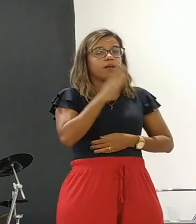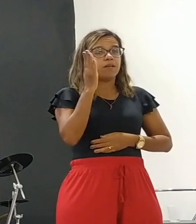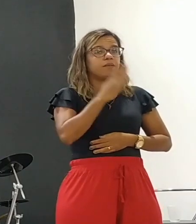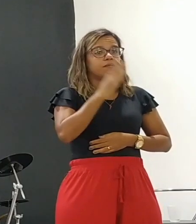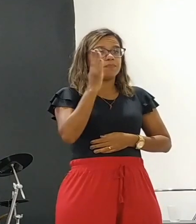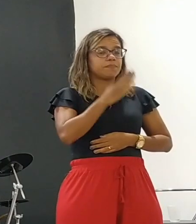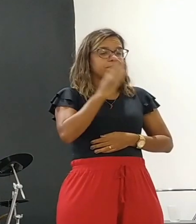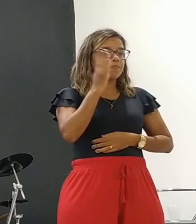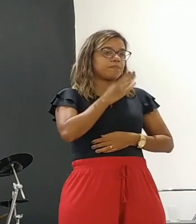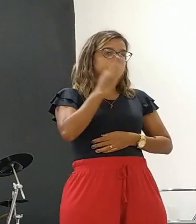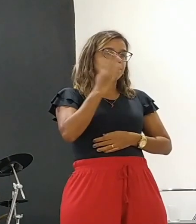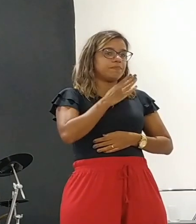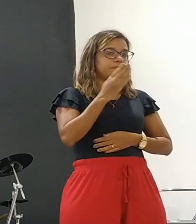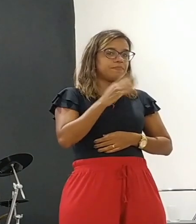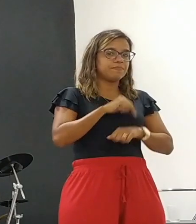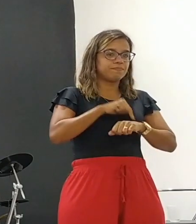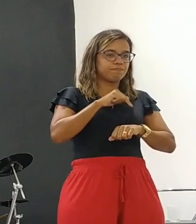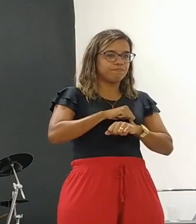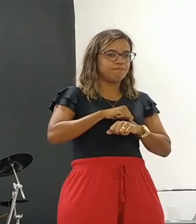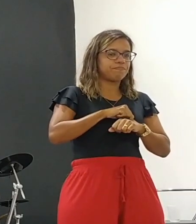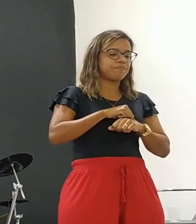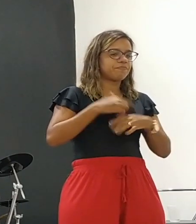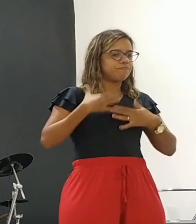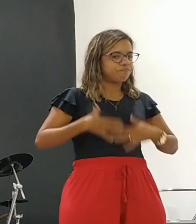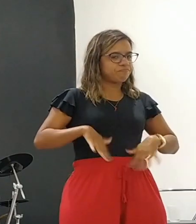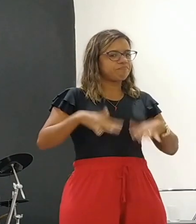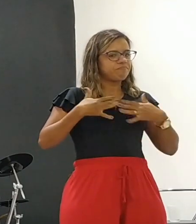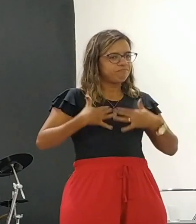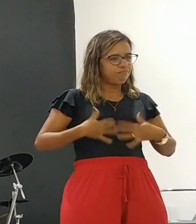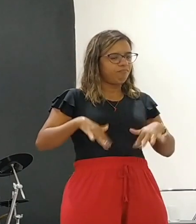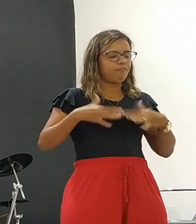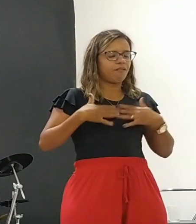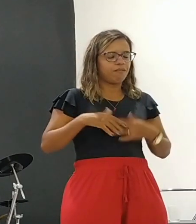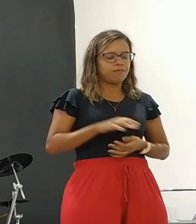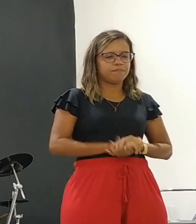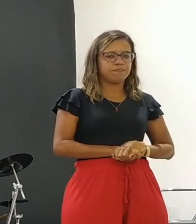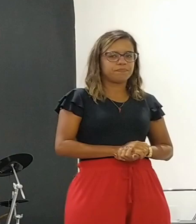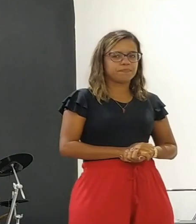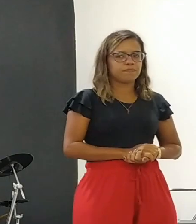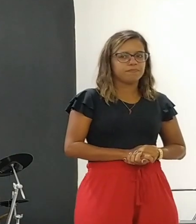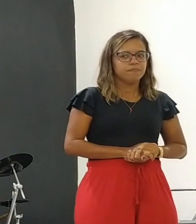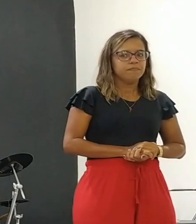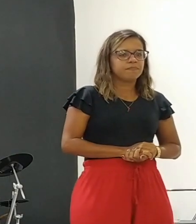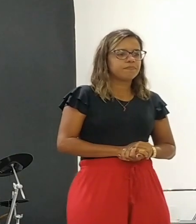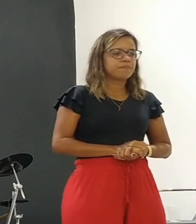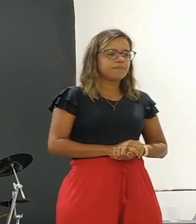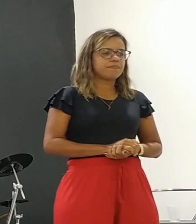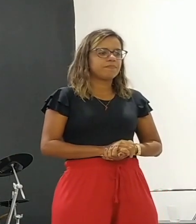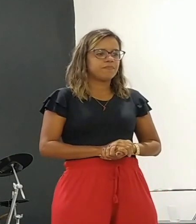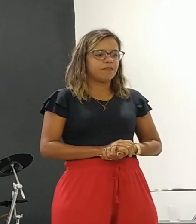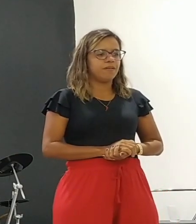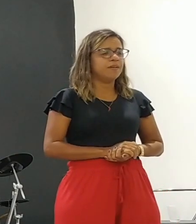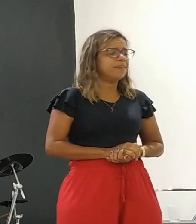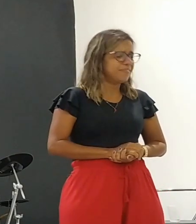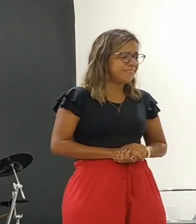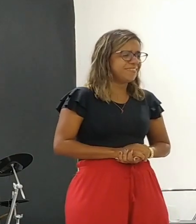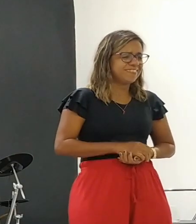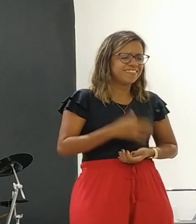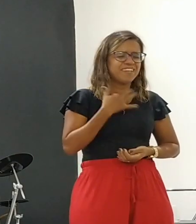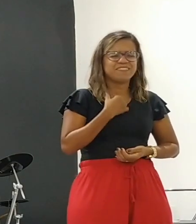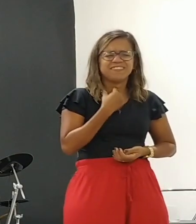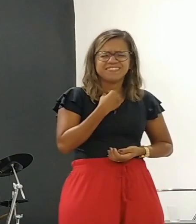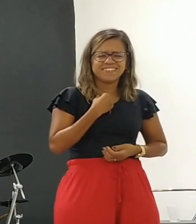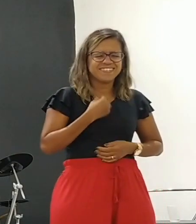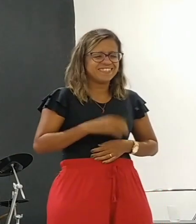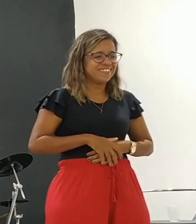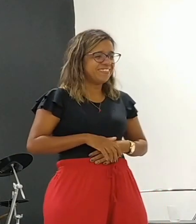pressa, que nós vamos falar aqui, e tem o tempo de ser devagar. Então olha bem, não come dele nada cru, nem cozido em água, senão